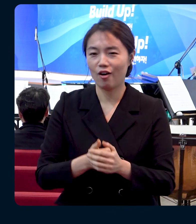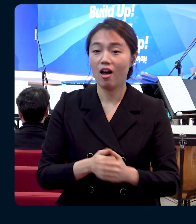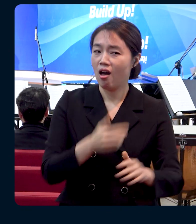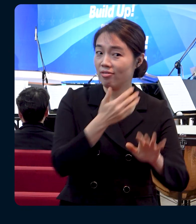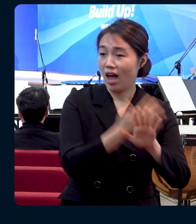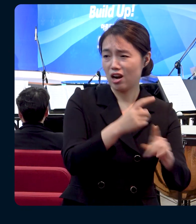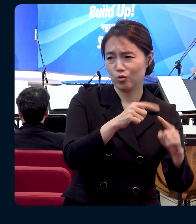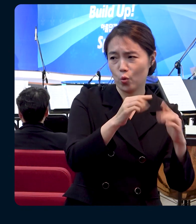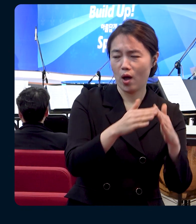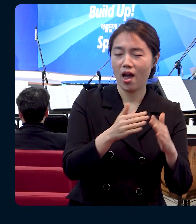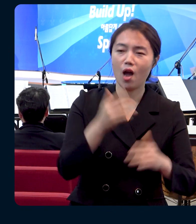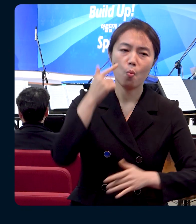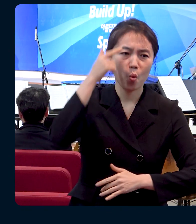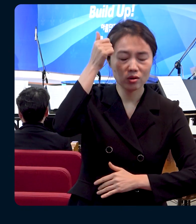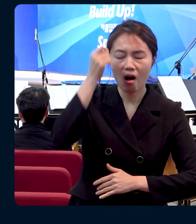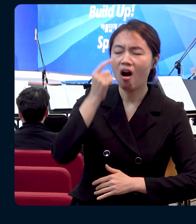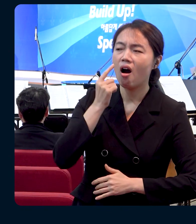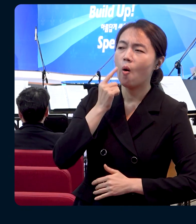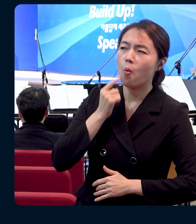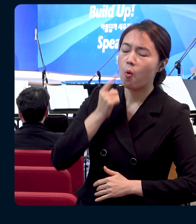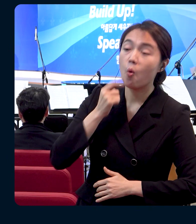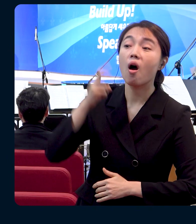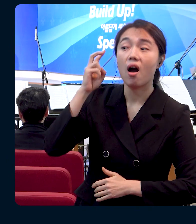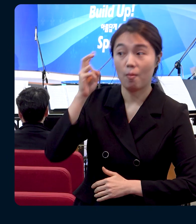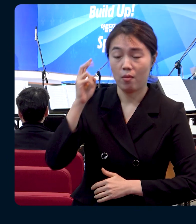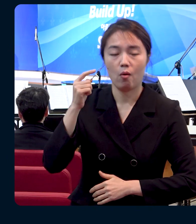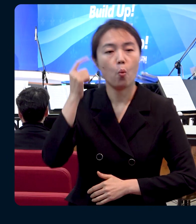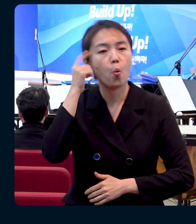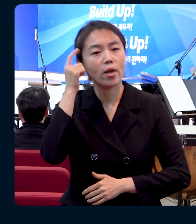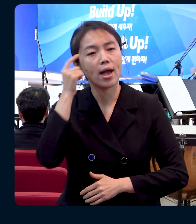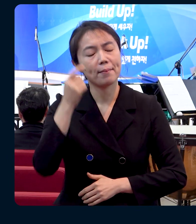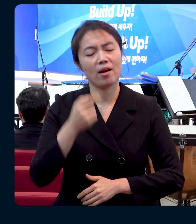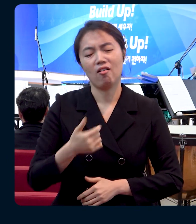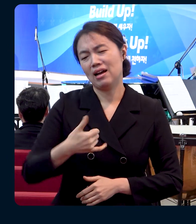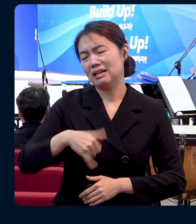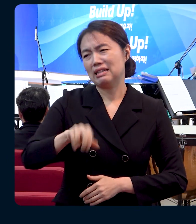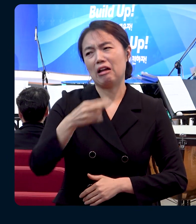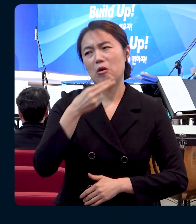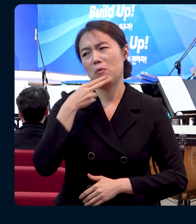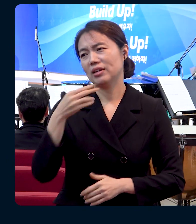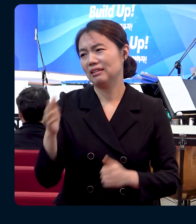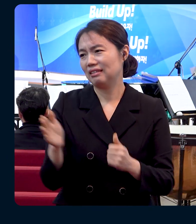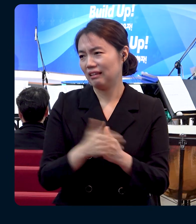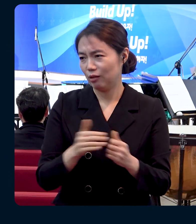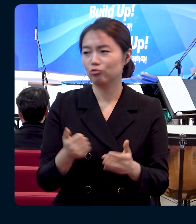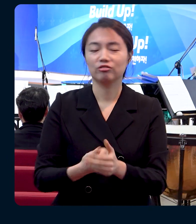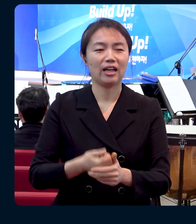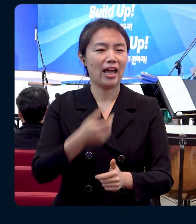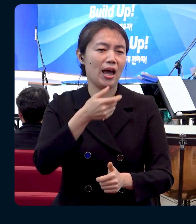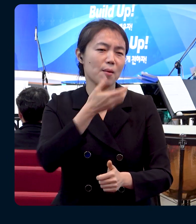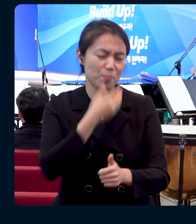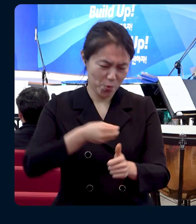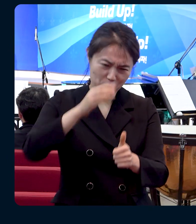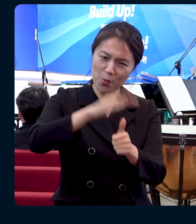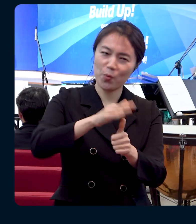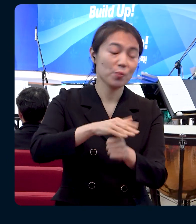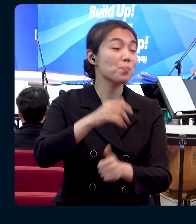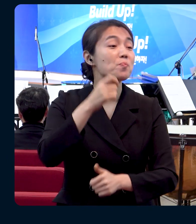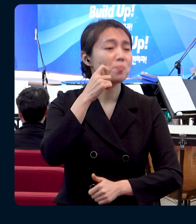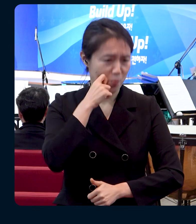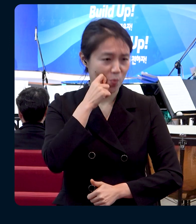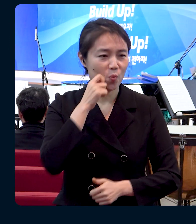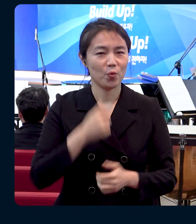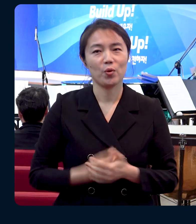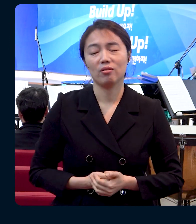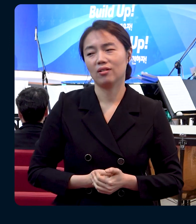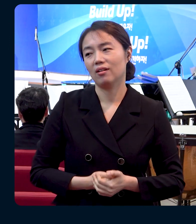없는 그런 사역입니다. 왜냐하면 하고 싶다고 할 수 있는 것이 아니기 때문에 그런 것이죠. 자, 그런데 한 가지